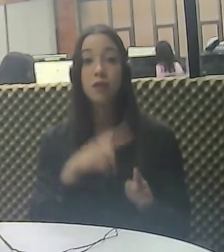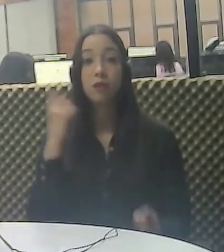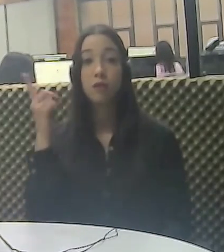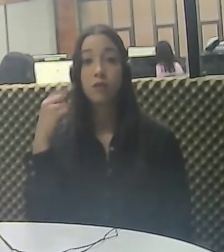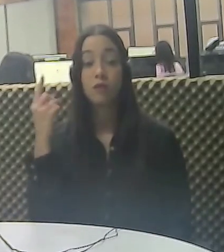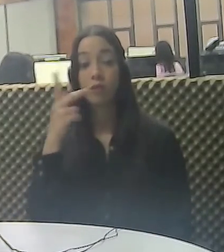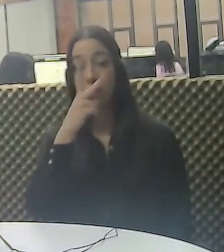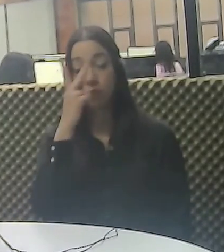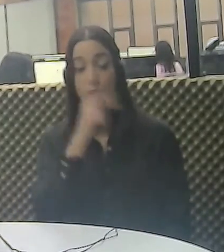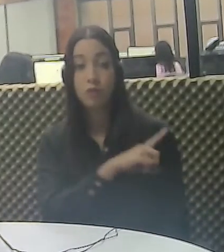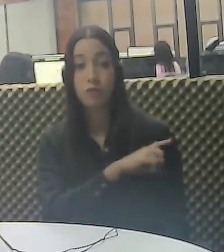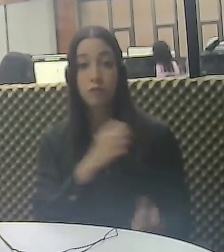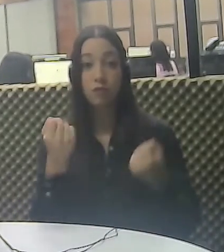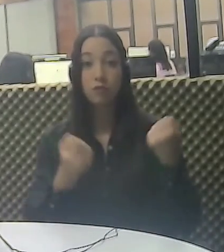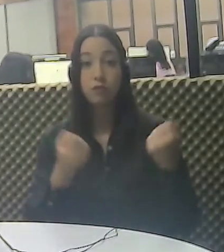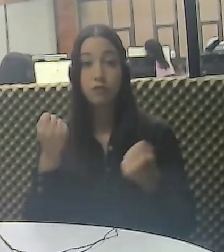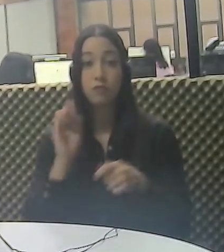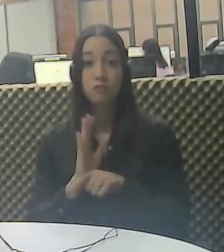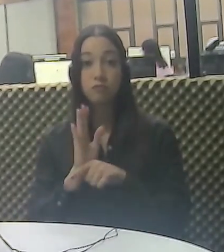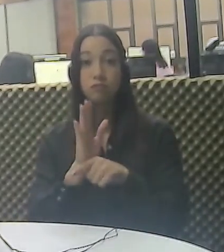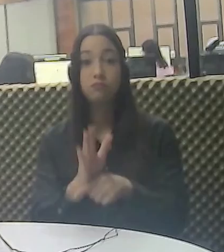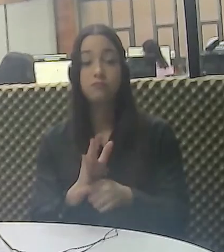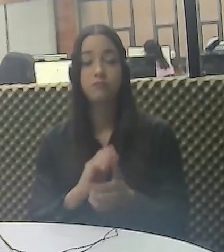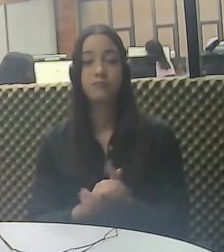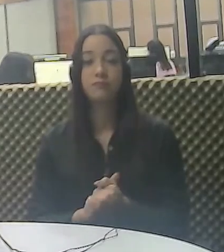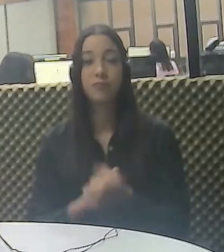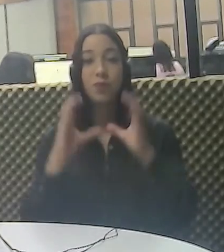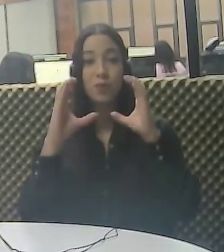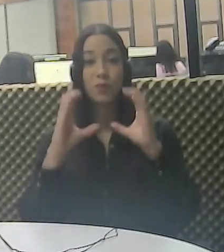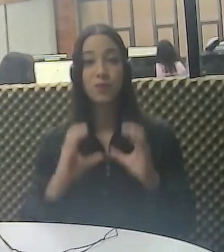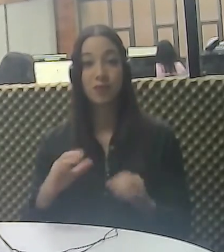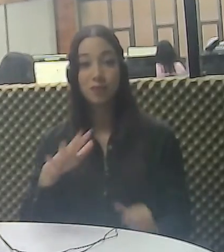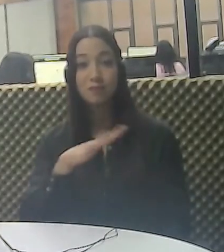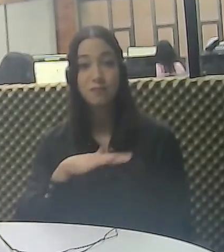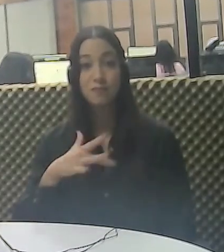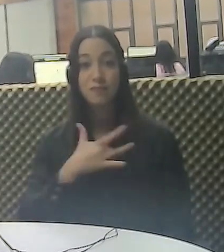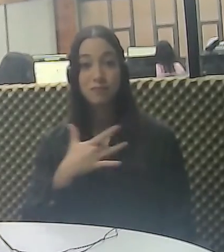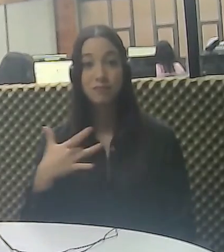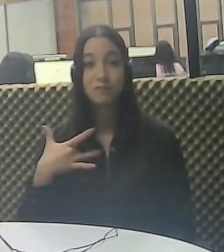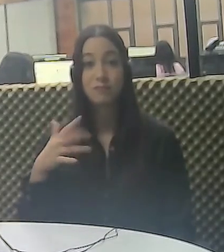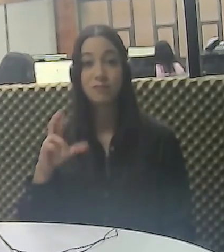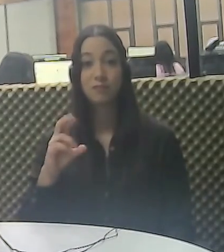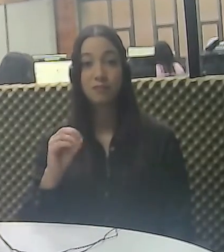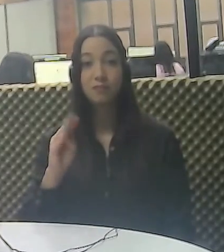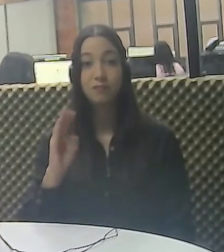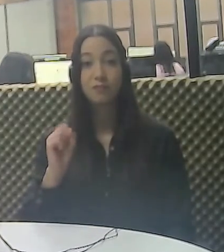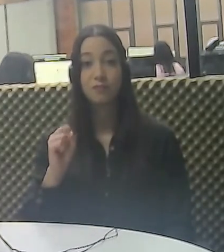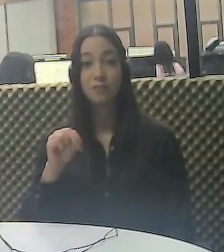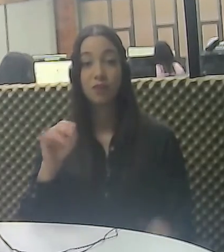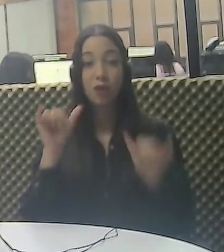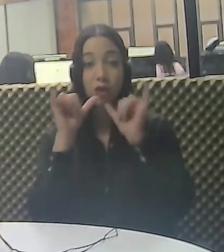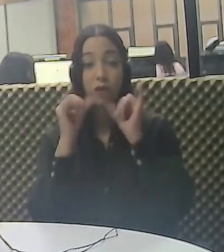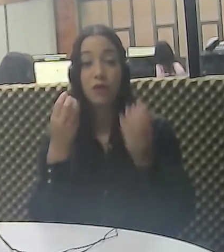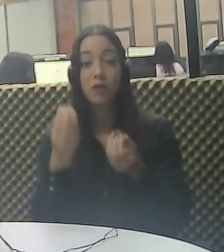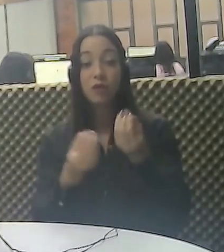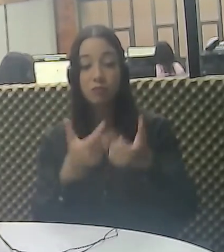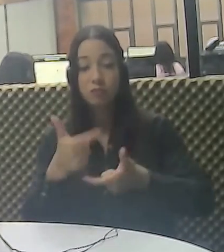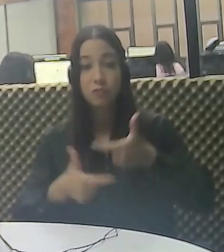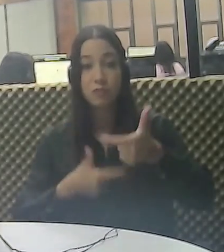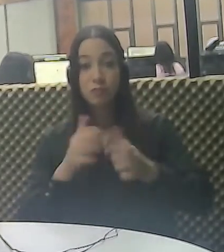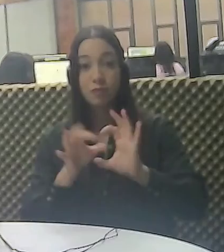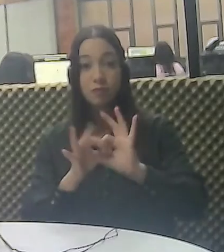com enfermeiro e condutor socorrista o coordenador do espaço saúde Robson Medeiros conta sobre os serviços